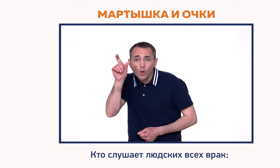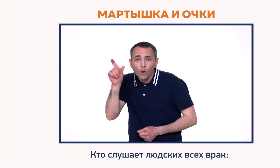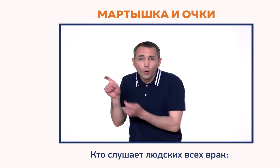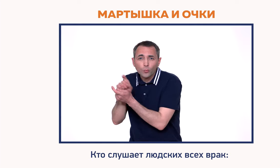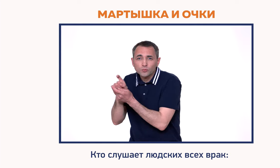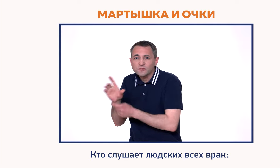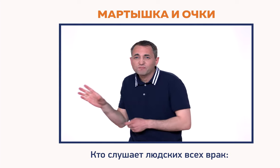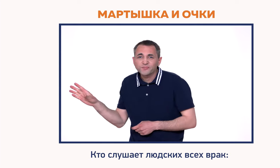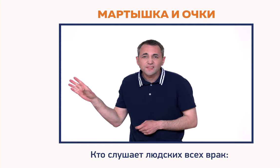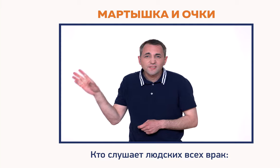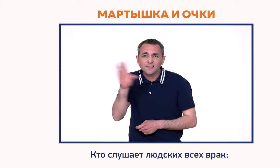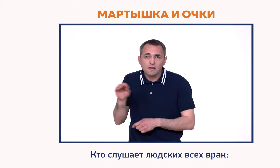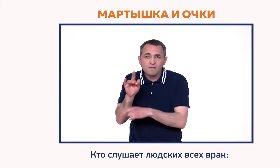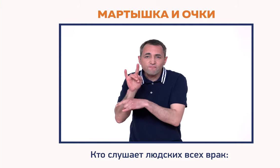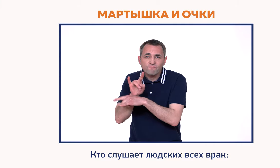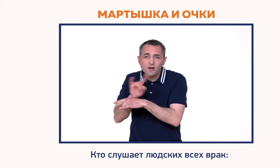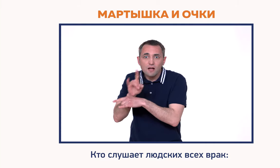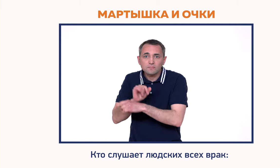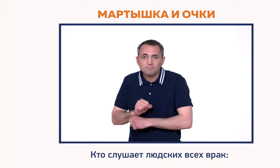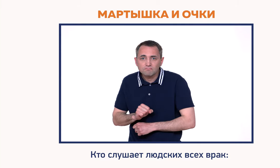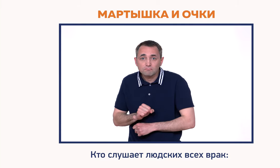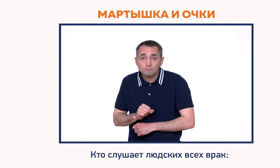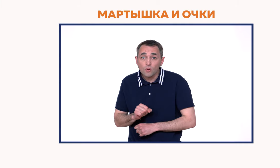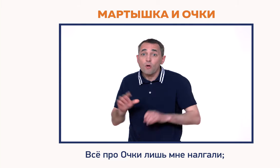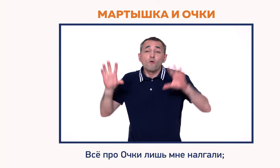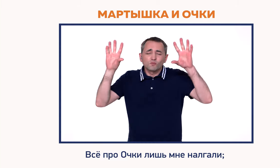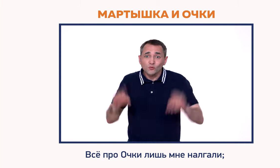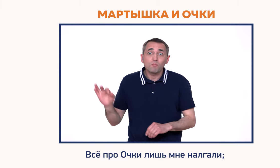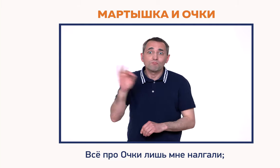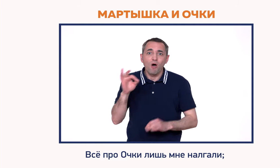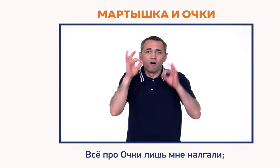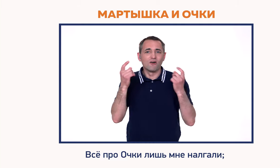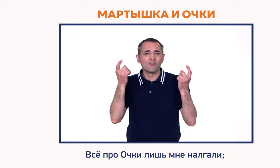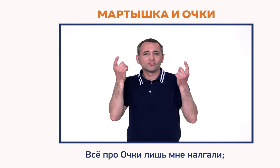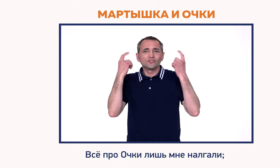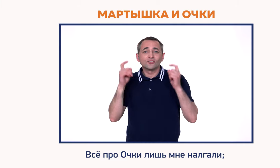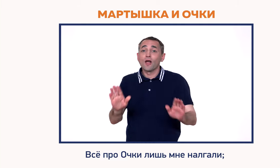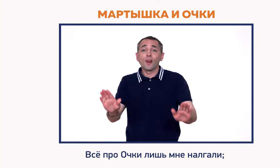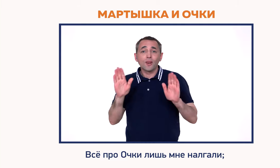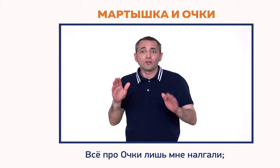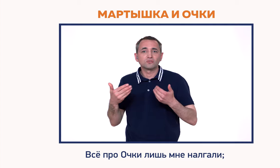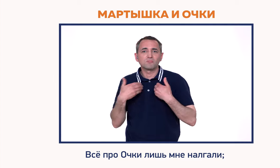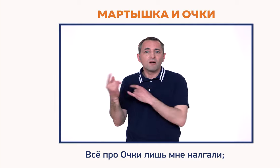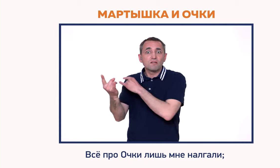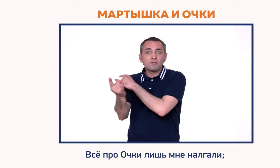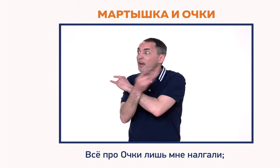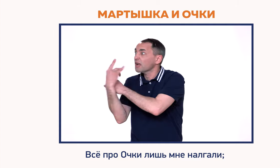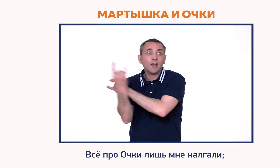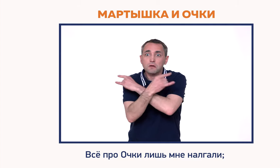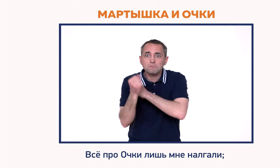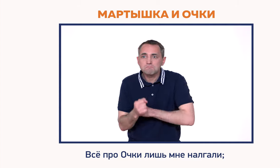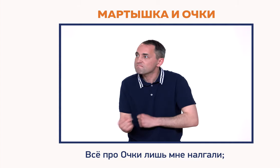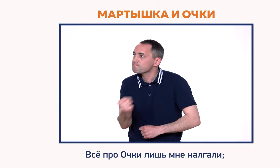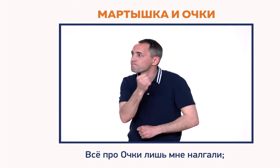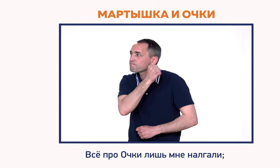слушает людских всех враг. Все про очки лишь мне